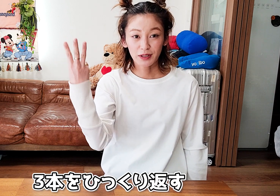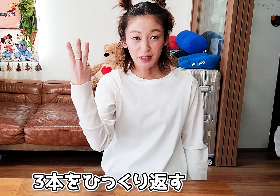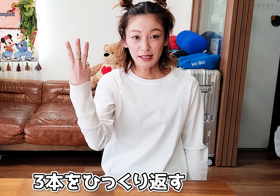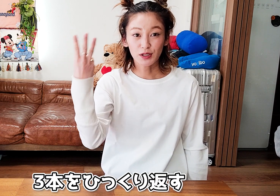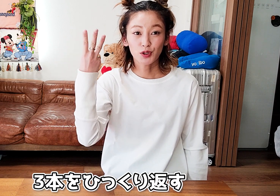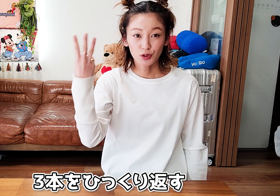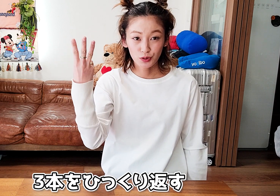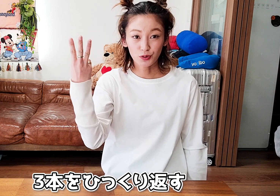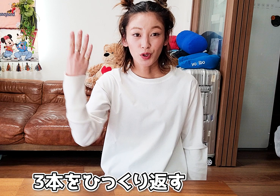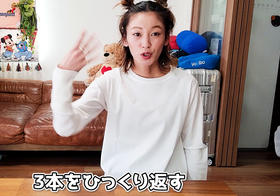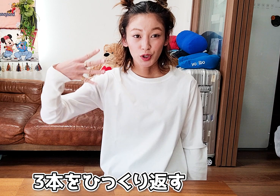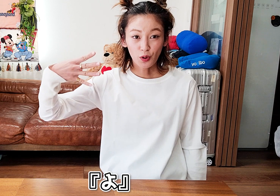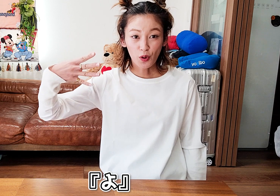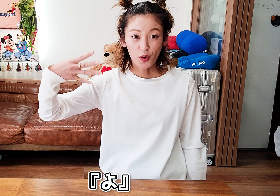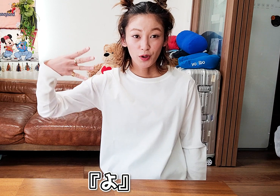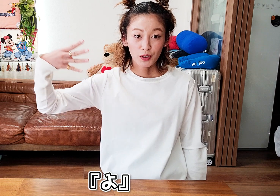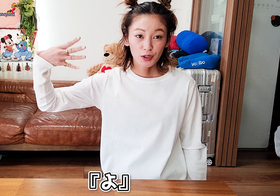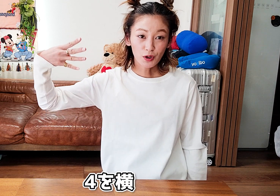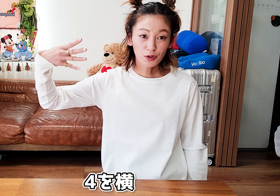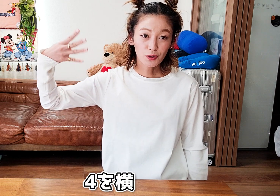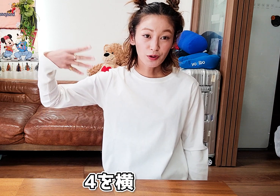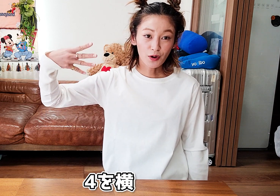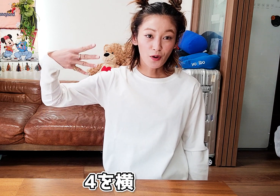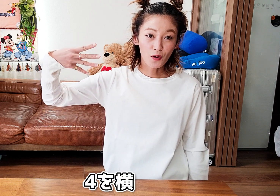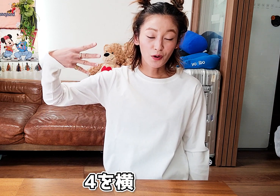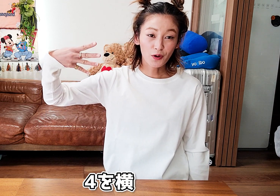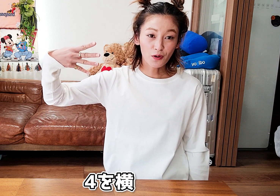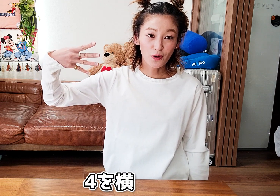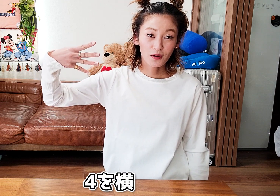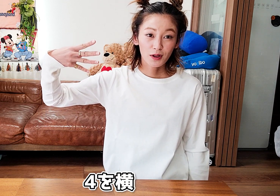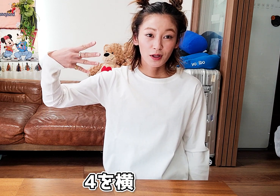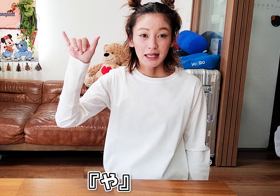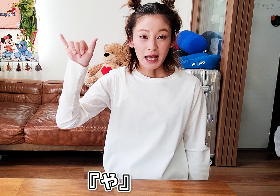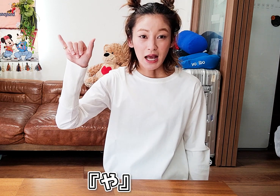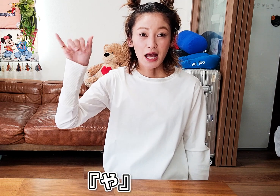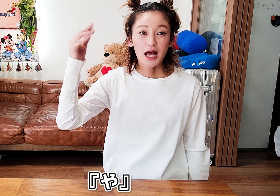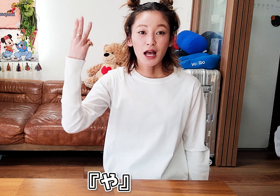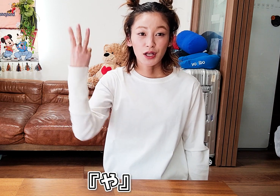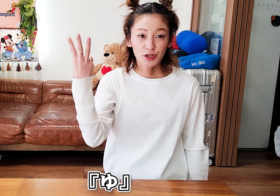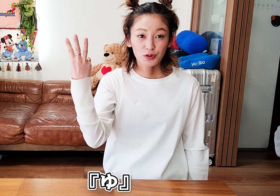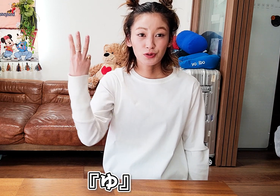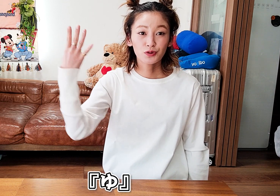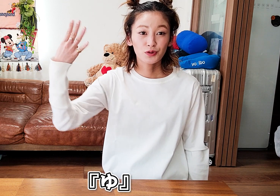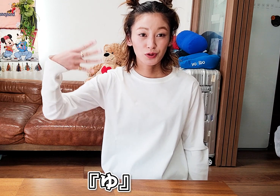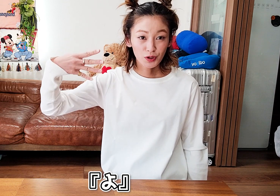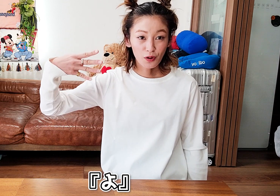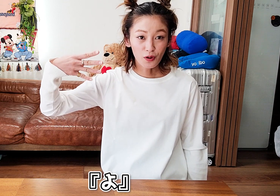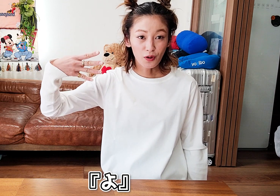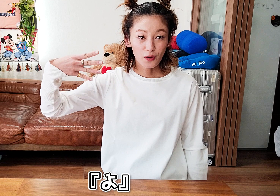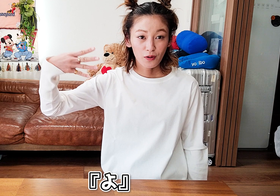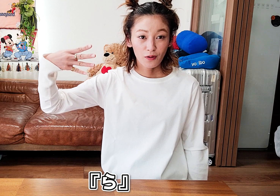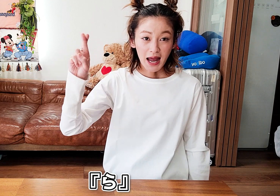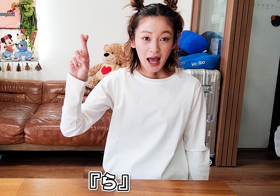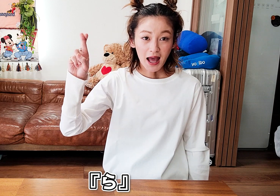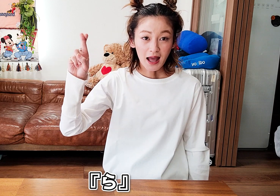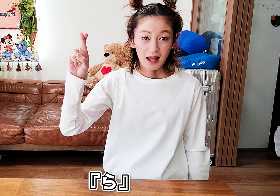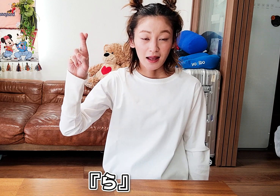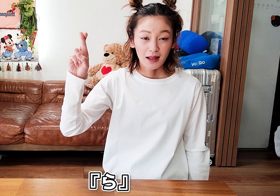くり返す。ゆ、よ、4のよ、を横。や、ゆ、よ、ら、